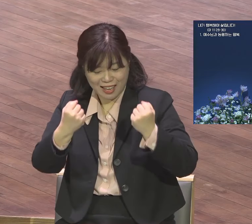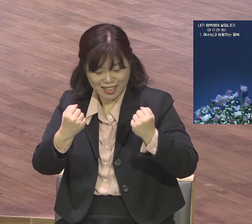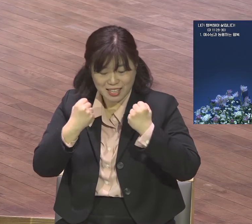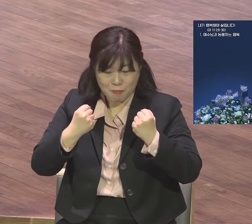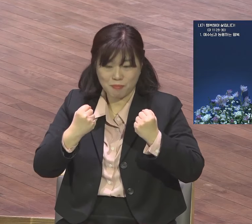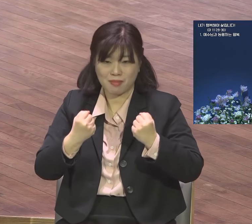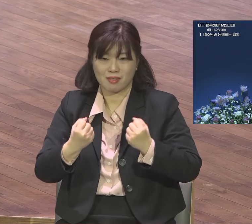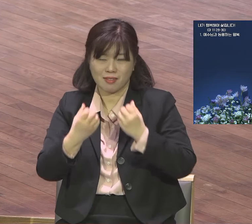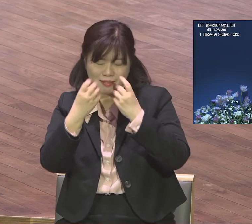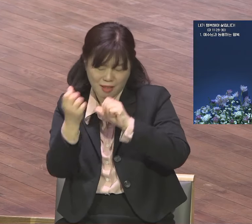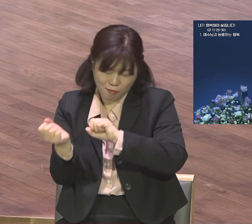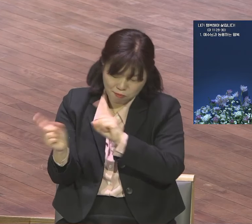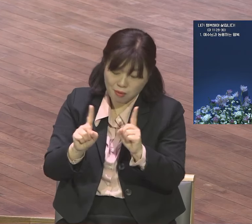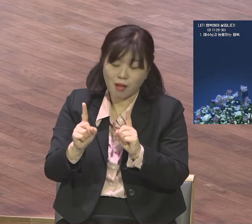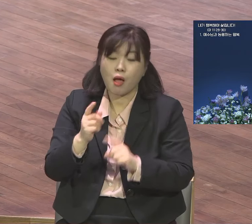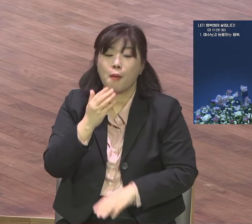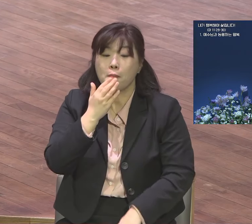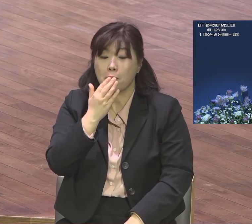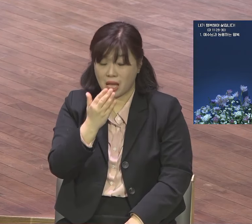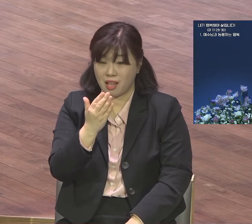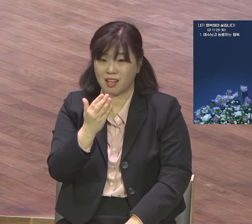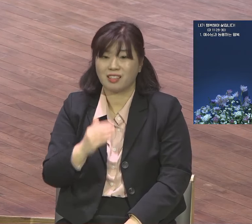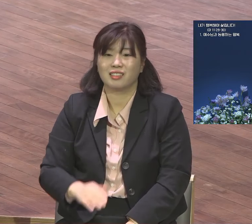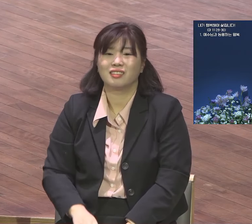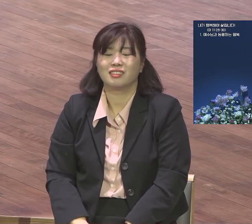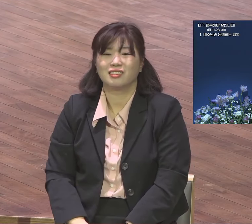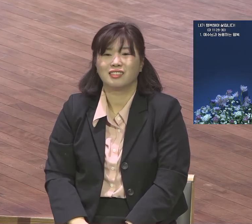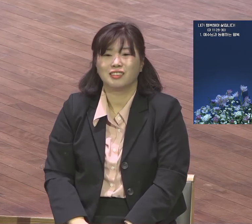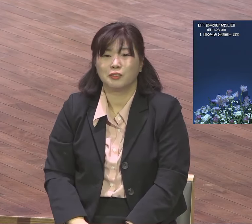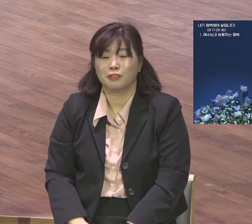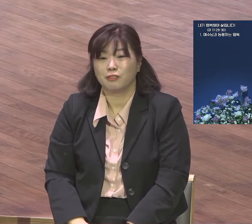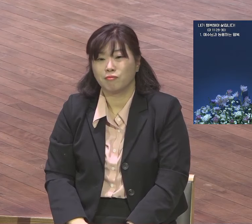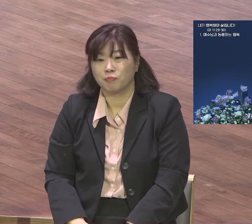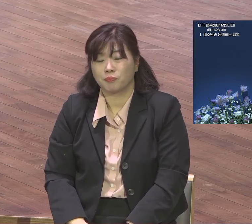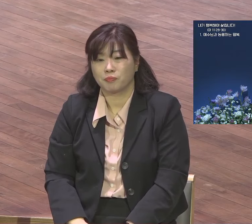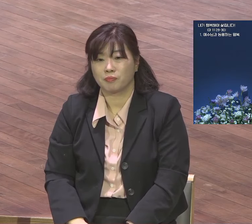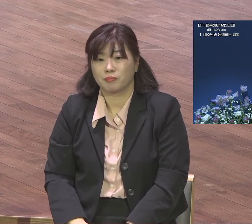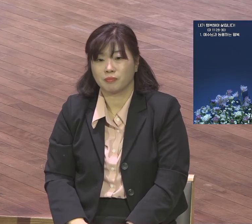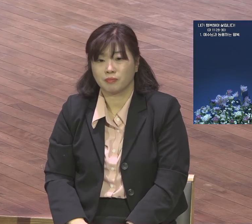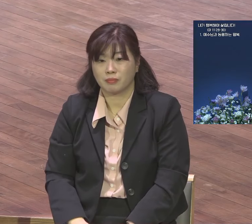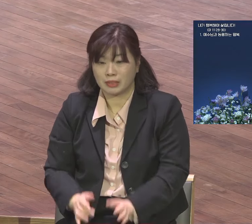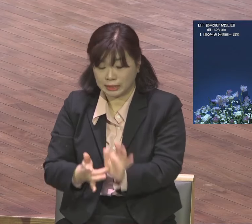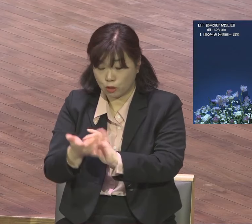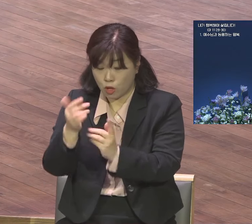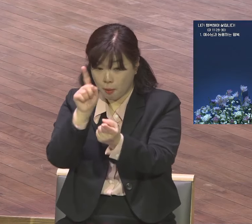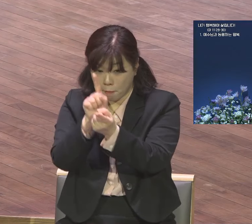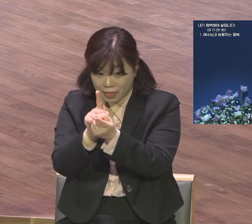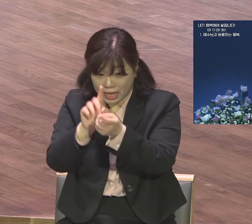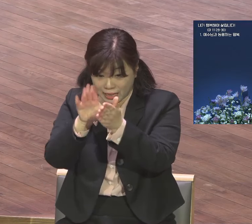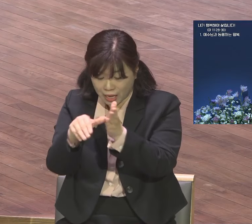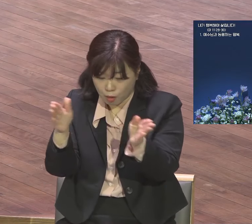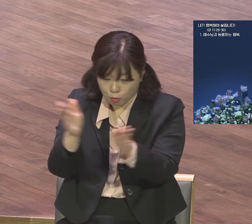예수님과 동행하는 행복을 맛보면 날로 더욱 새로운 삶을 살게 되어 있습니다.